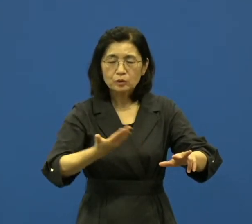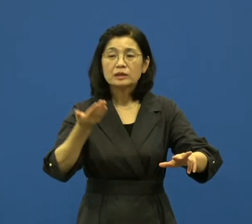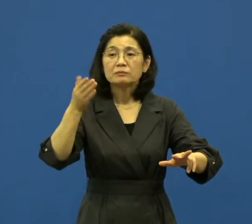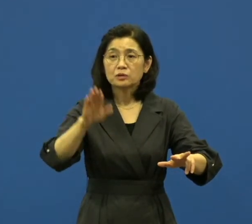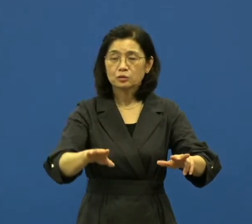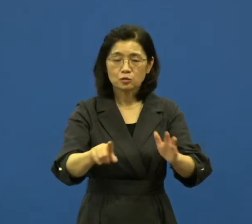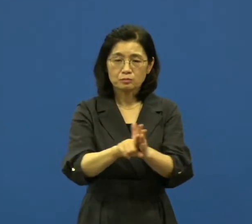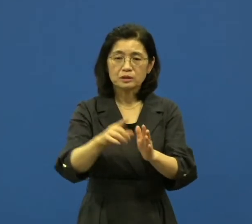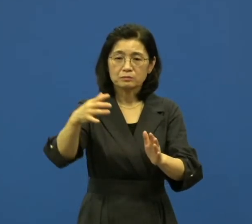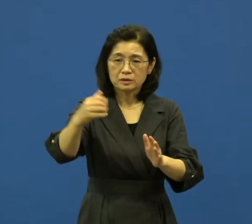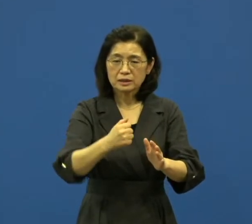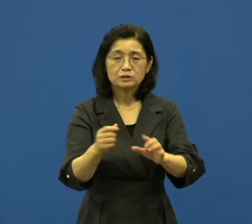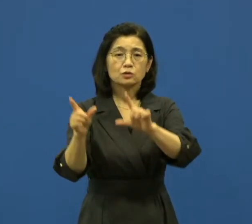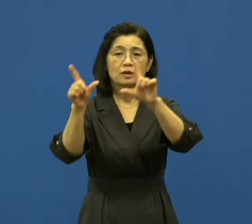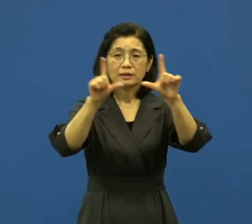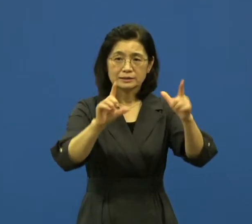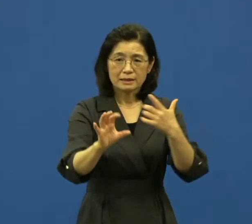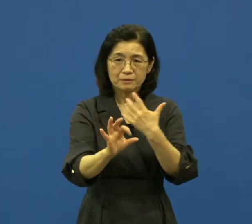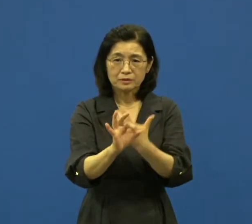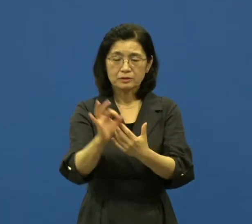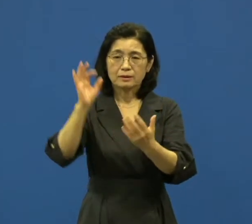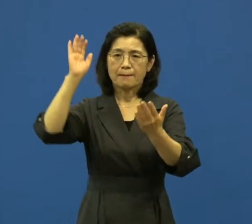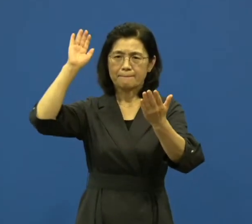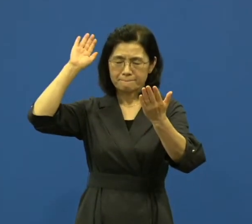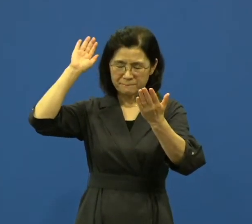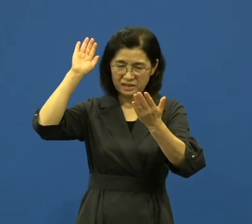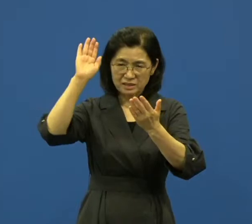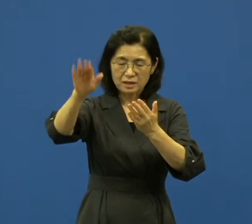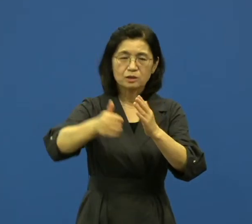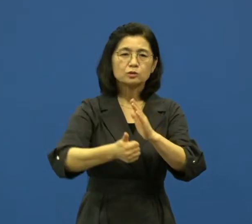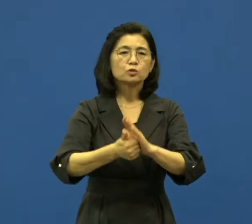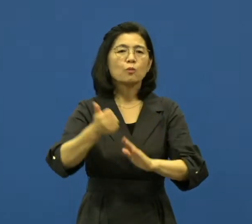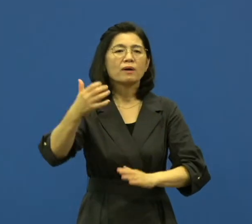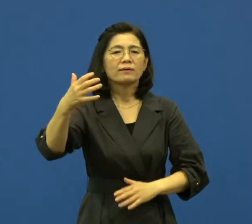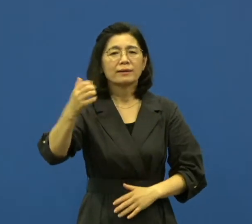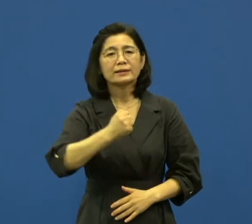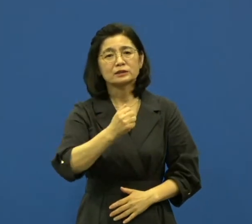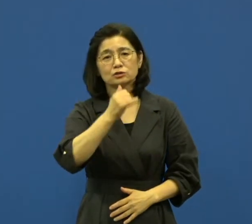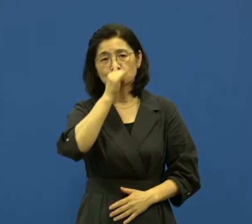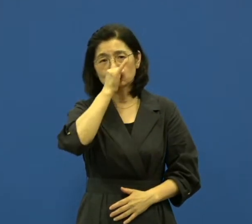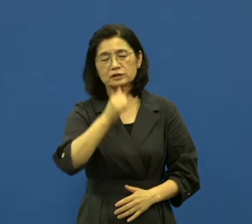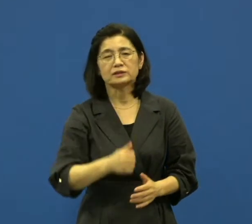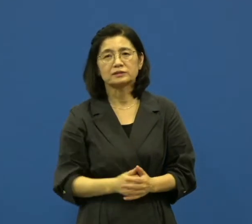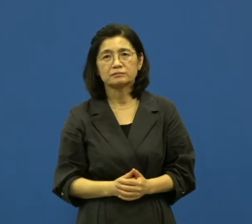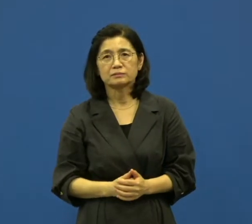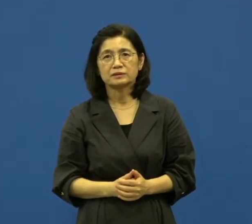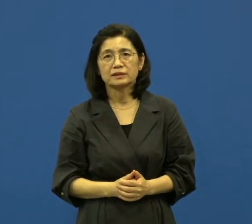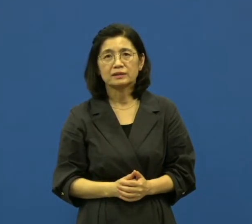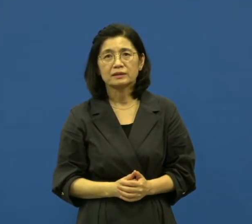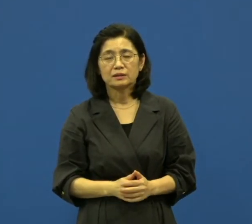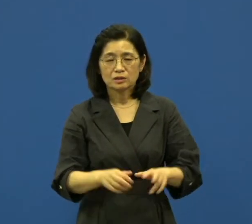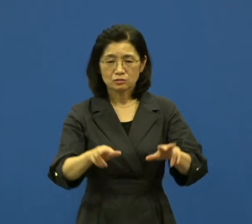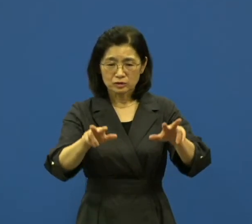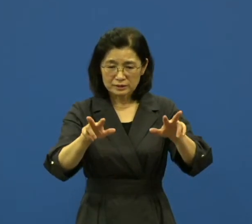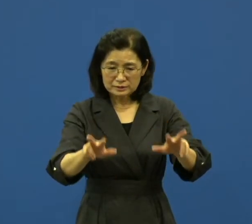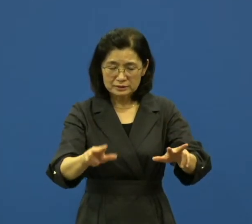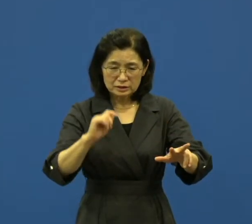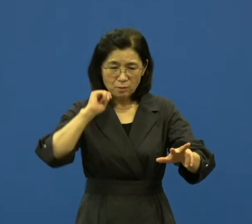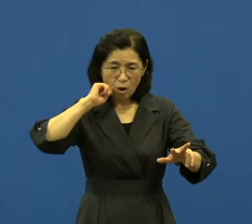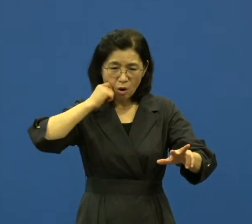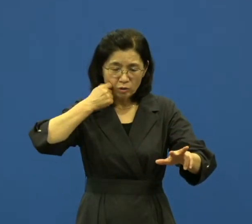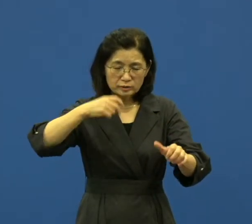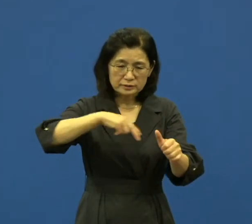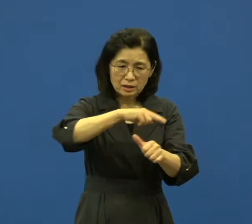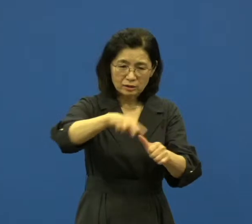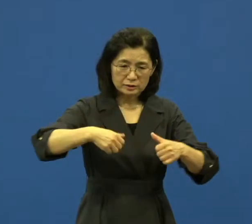손에 잡히는 것이 없을 때가 많습니다. 현실이 어려워도 포기하지 않는 이유는 미래가 보이기